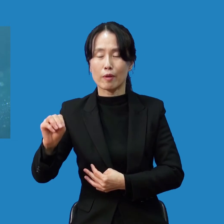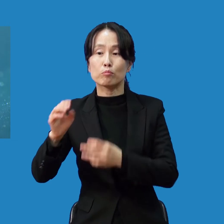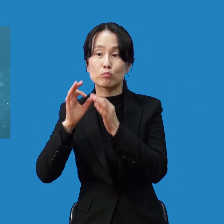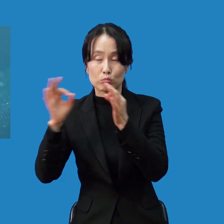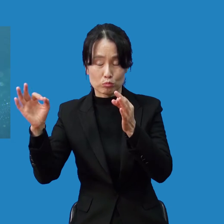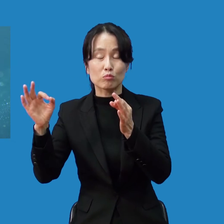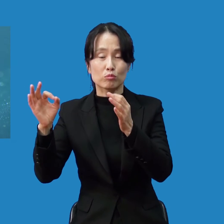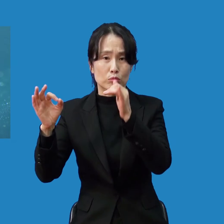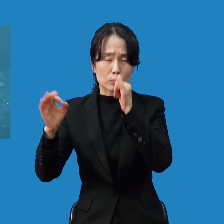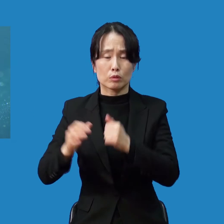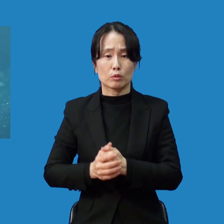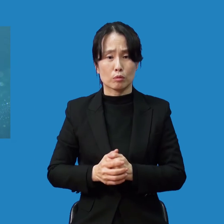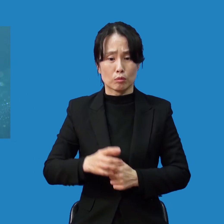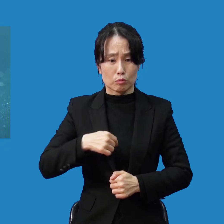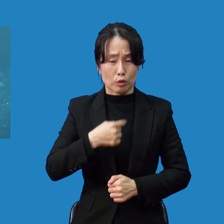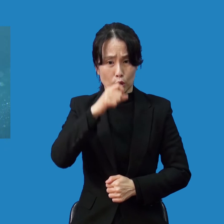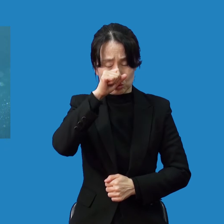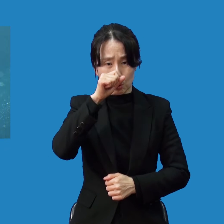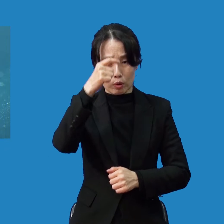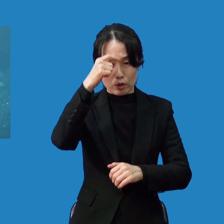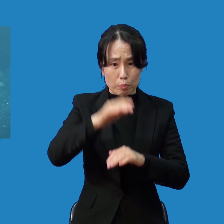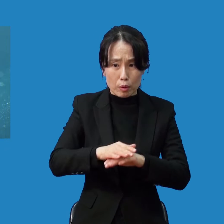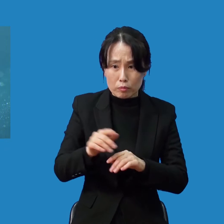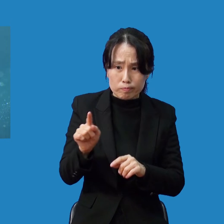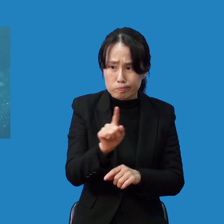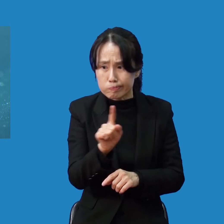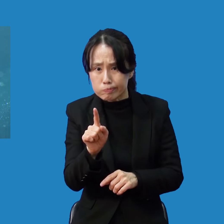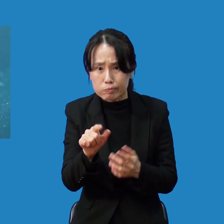그래서 자기가 좋아하는 예배에 참석을 하면 됩니다.